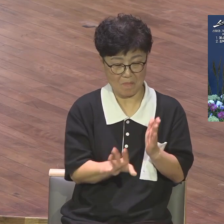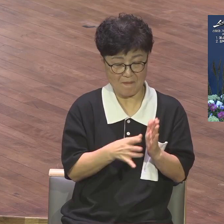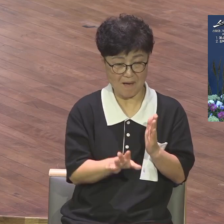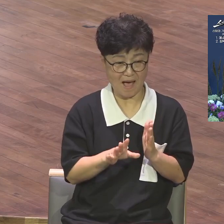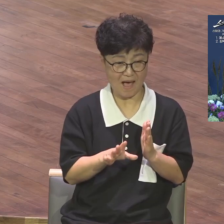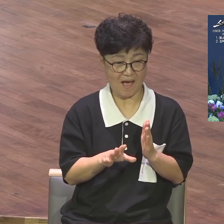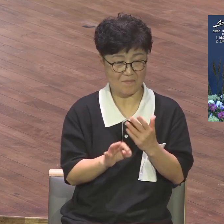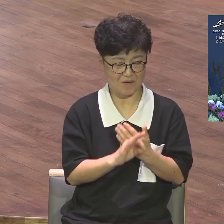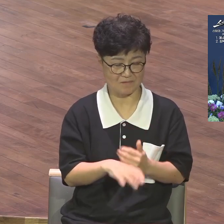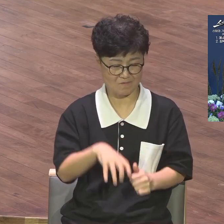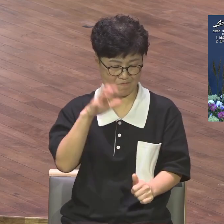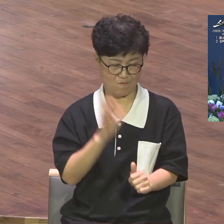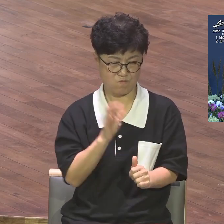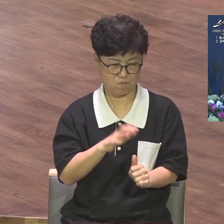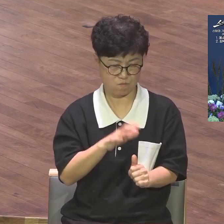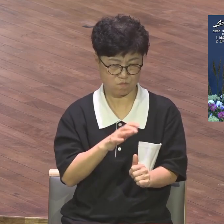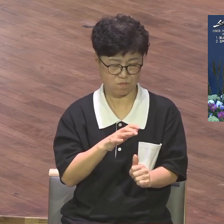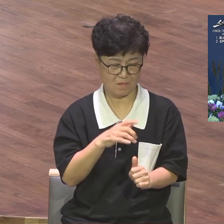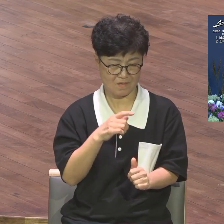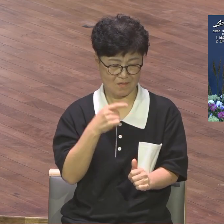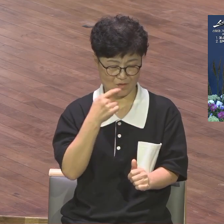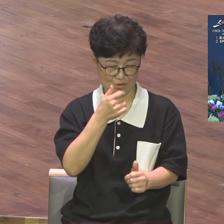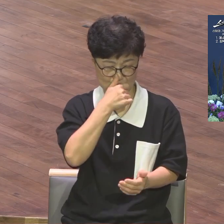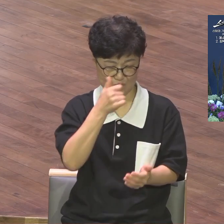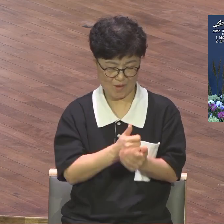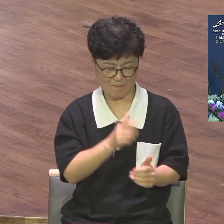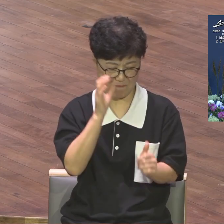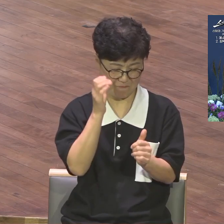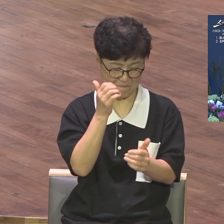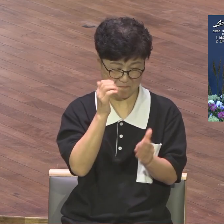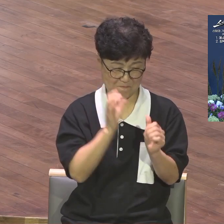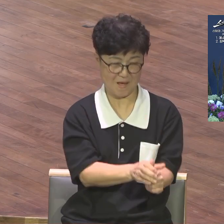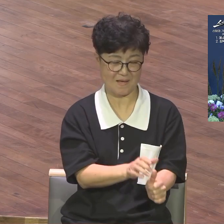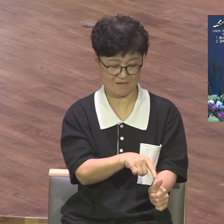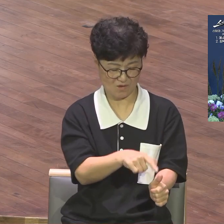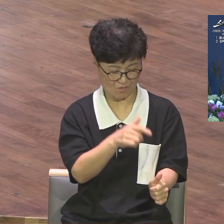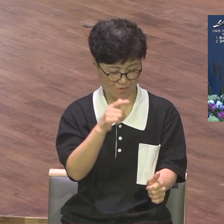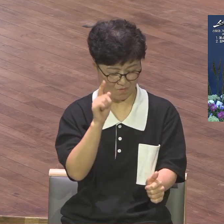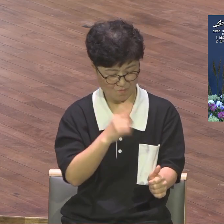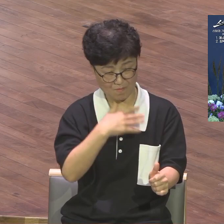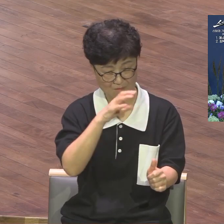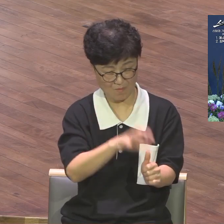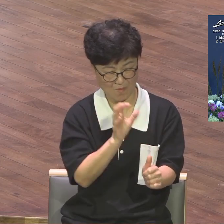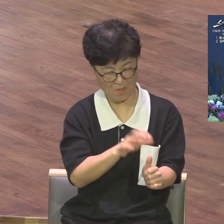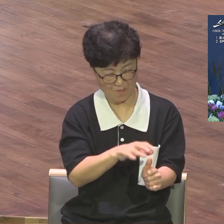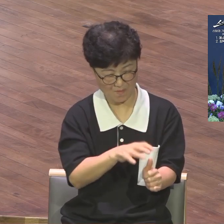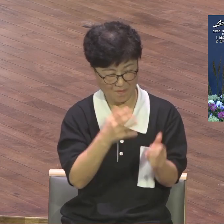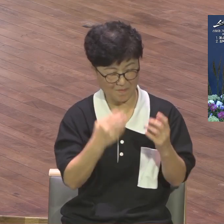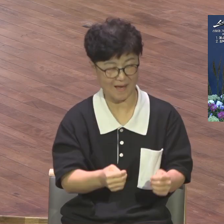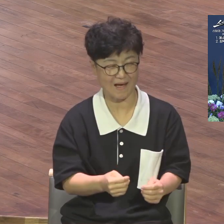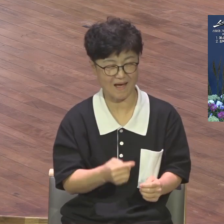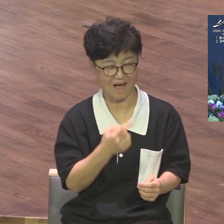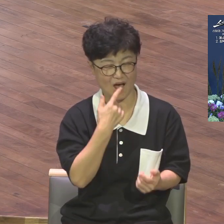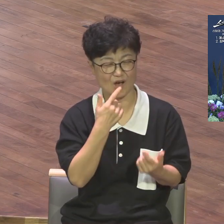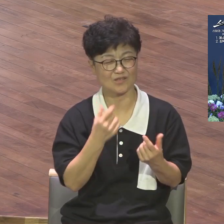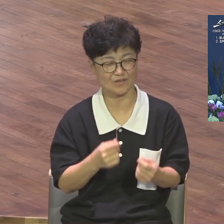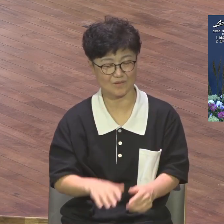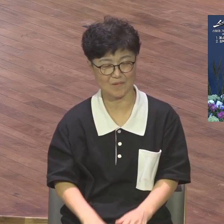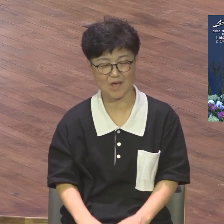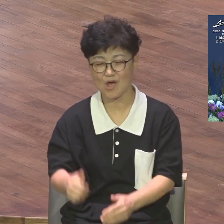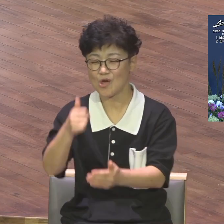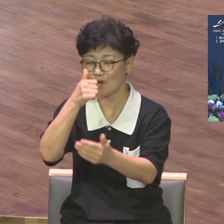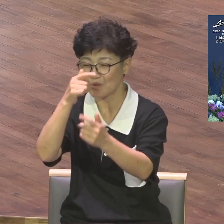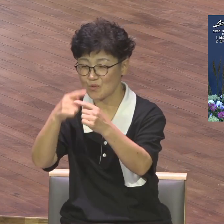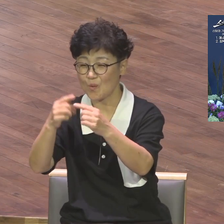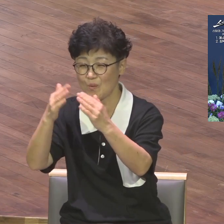복음을 받고 제가 제일 힘들었고 갈등했던 부분. 왜 나는 교회에서 사람들 앞에서는 할렐루야 그리스도가 되는데 왜 집에